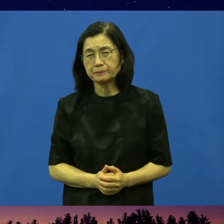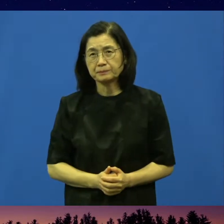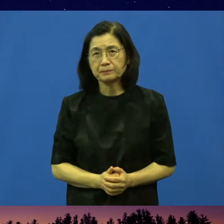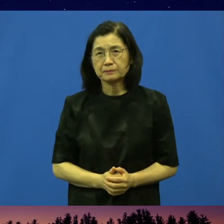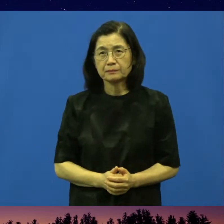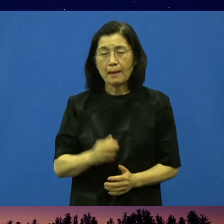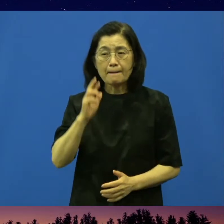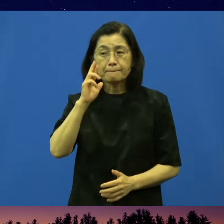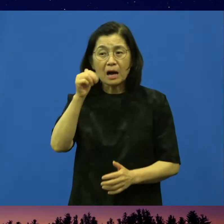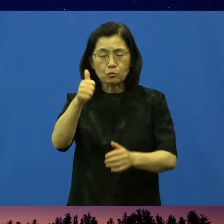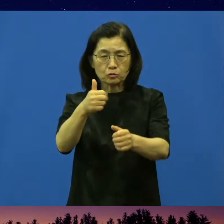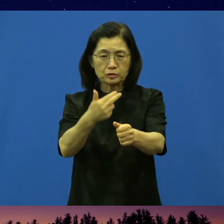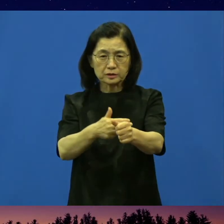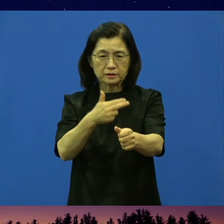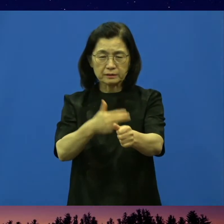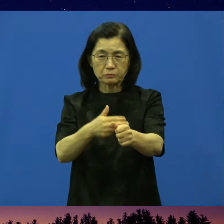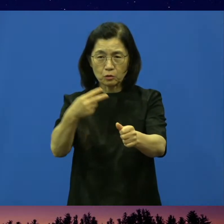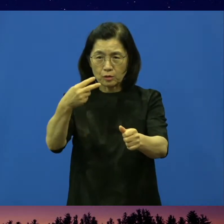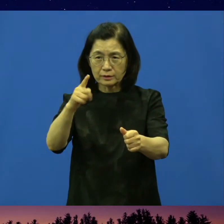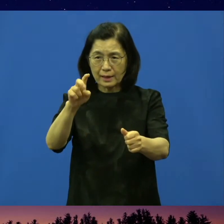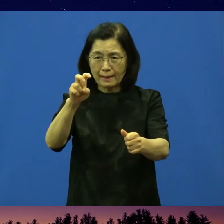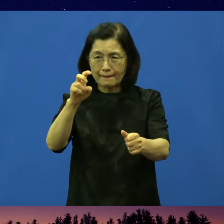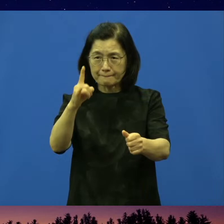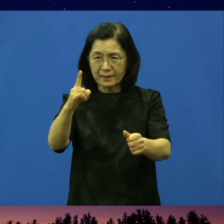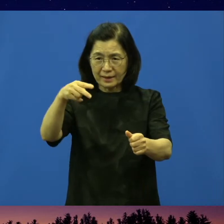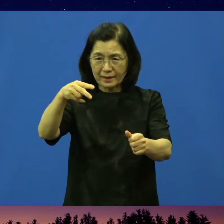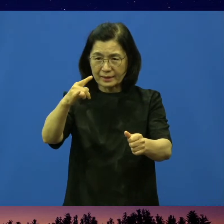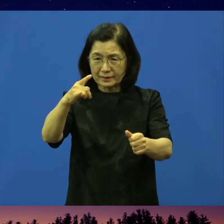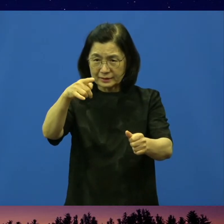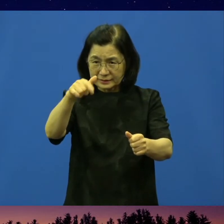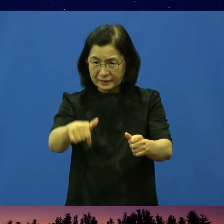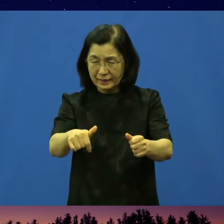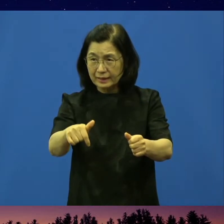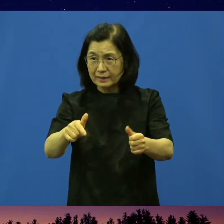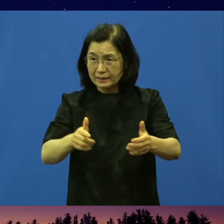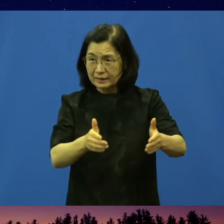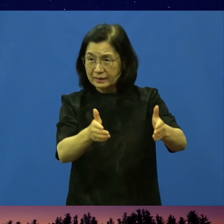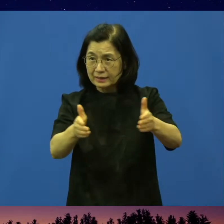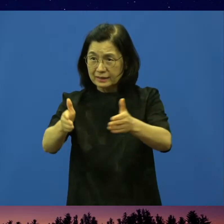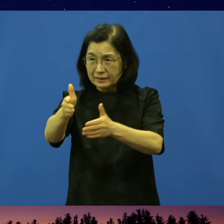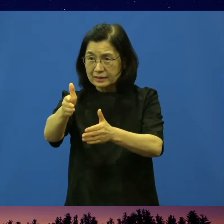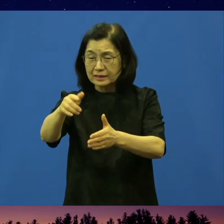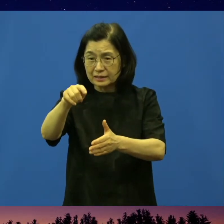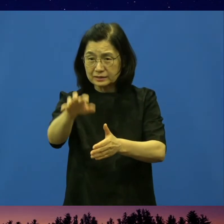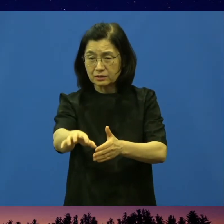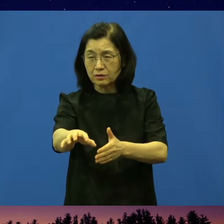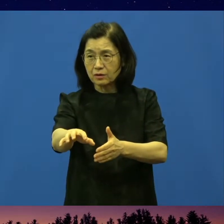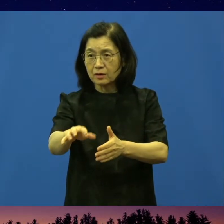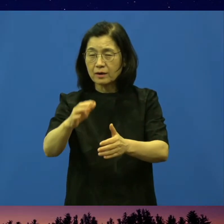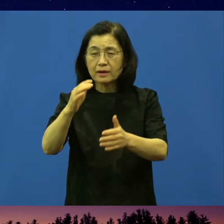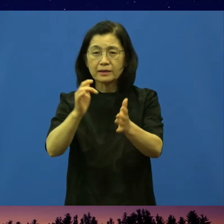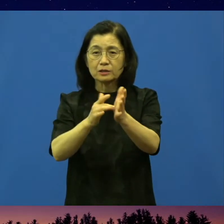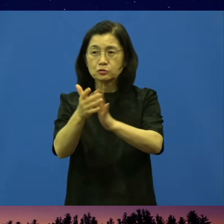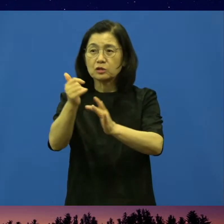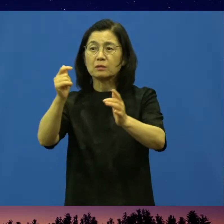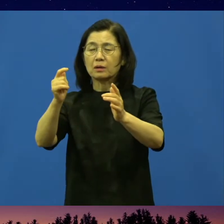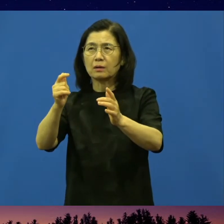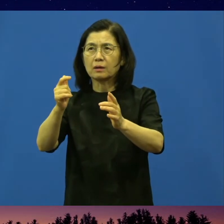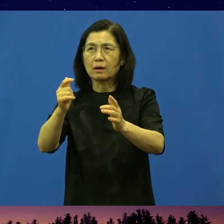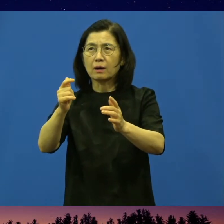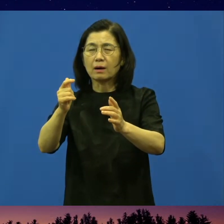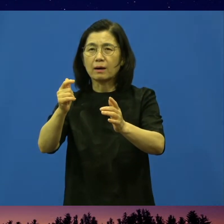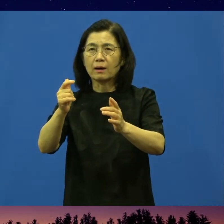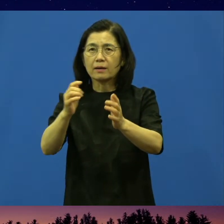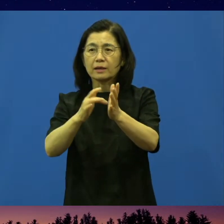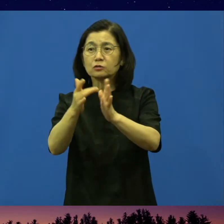바울 사도도 보면 다메섹 사건이 있죠. 다메섹 사건이 분명하게 홍해 출애굽이에요. 그의 삶의